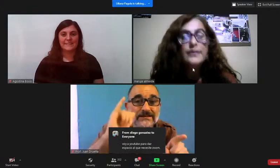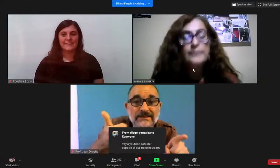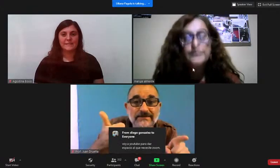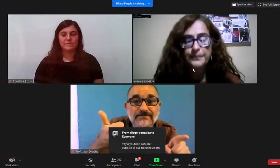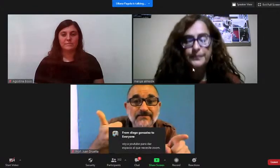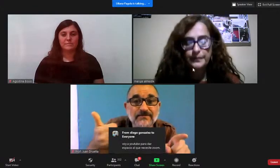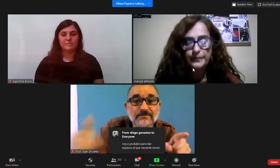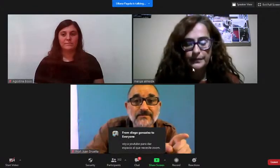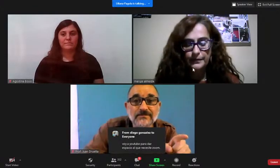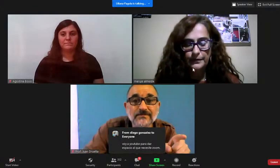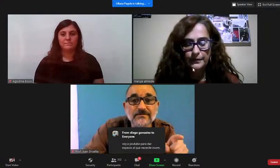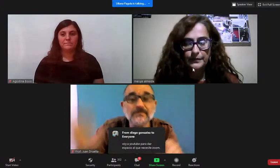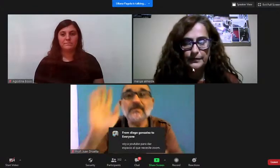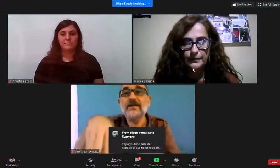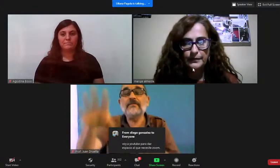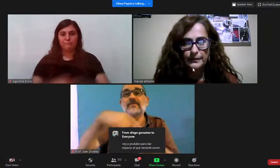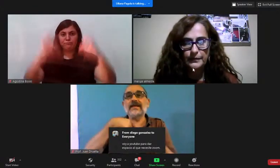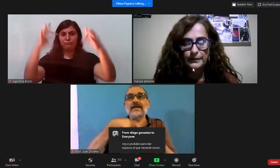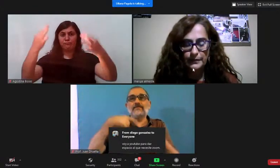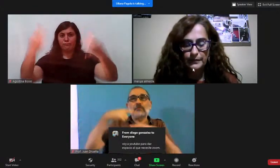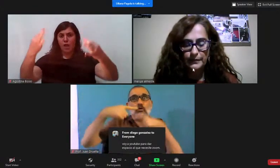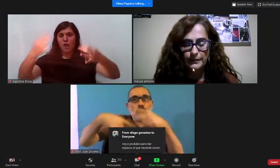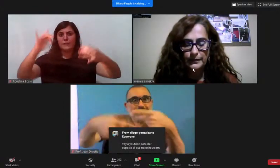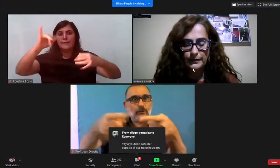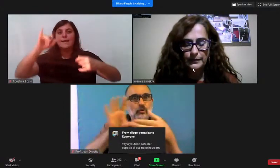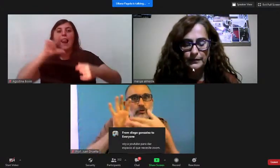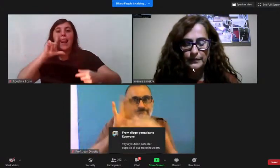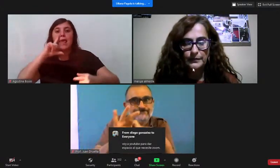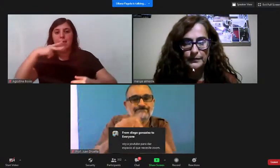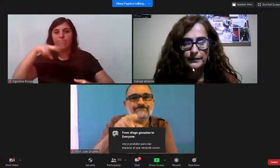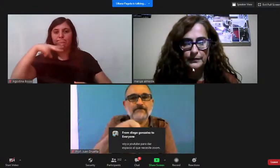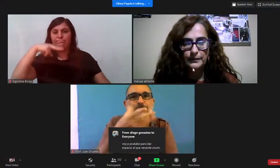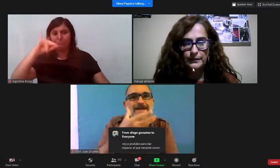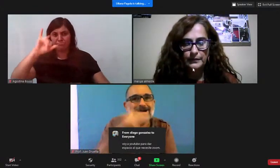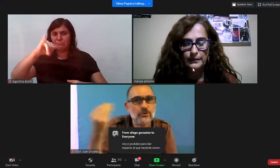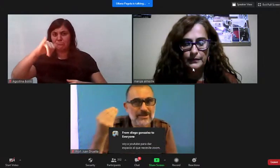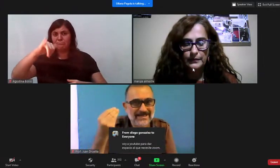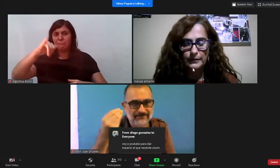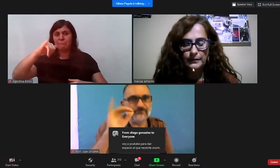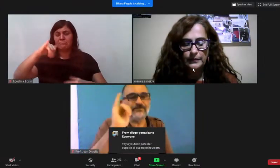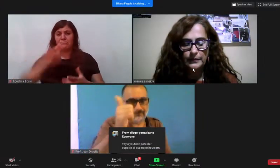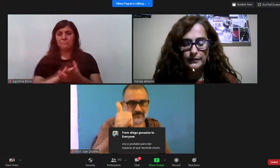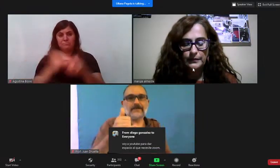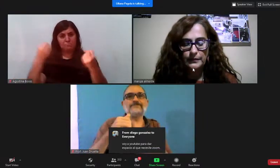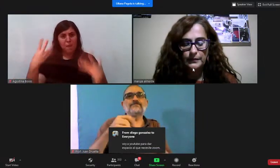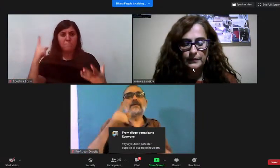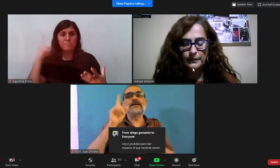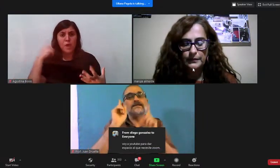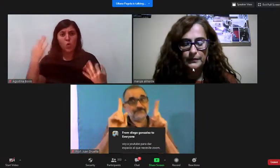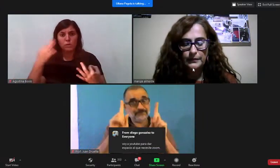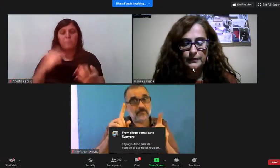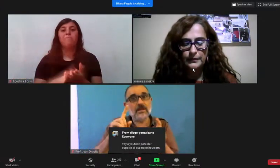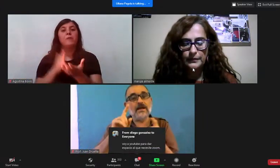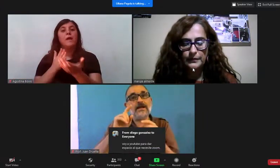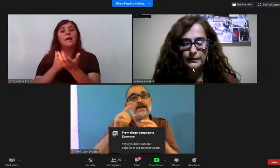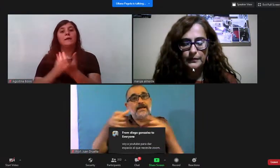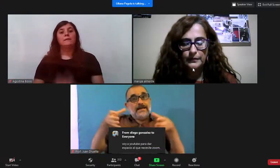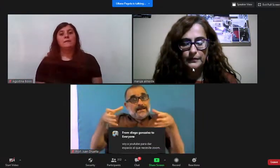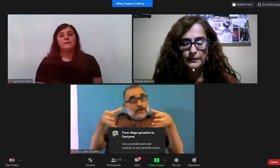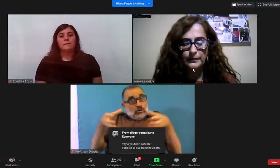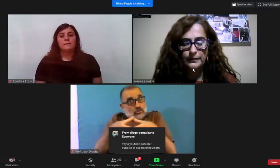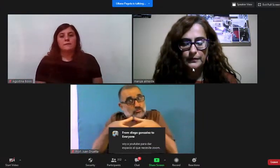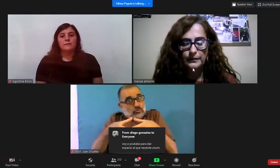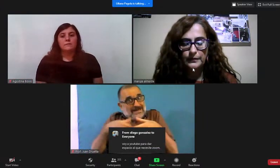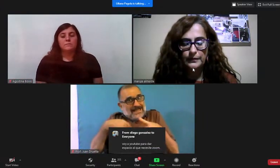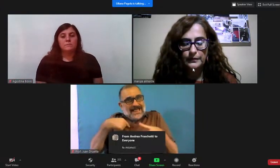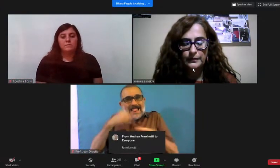Sí, Agostina, decirle que está todo bien, que yo estoy interpretando el español, por favor. Bueno, siguiendo con esta idea que expresaba María